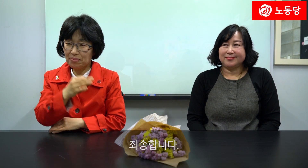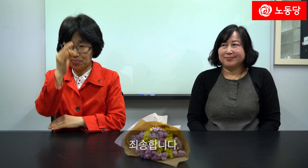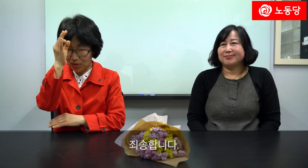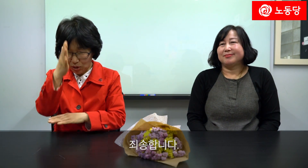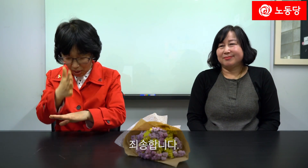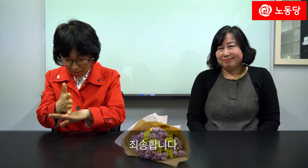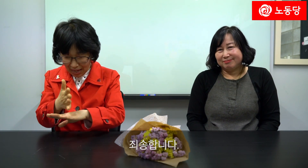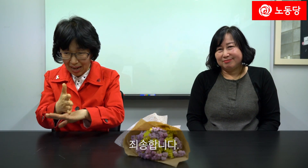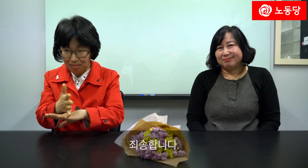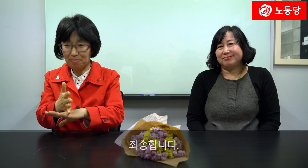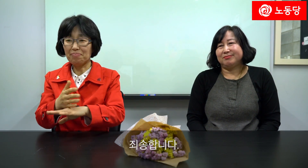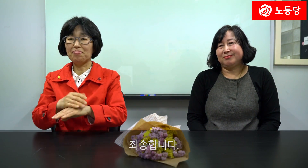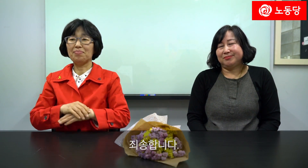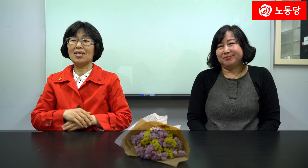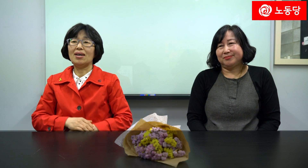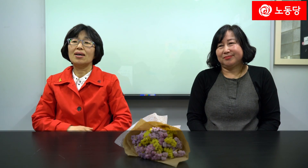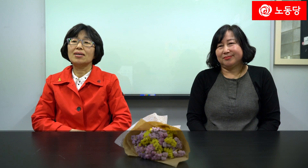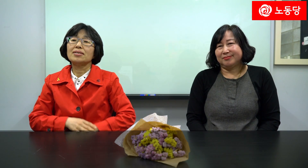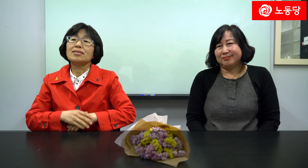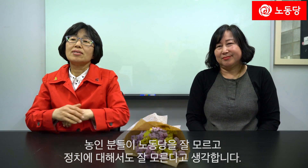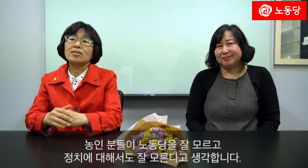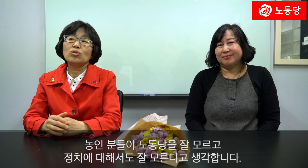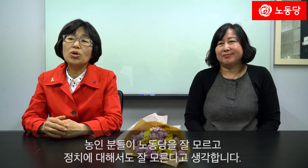부끄럽습니다. 죄송합니다.